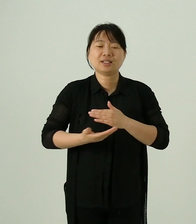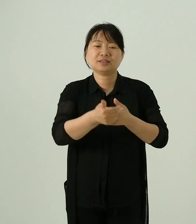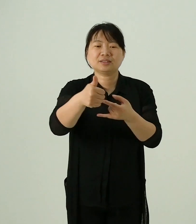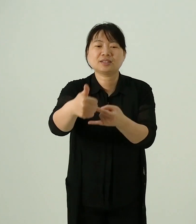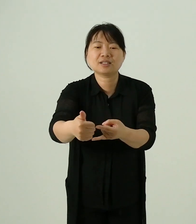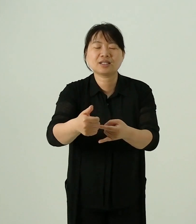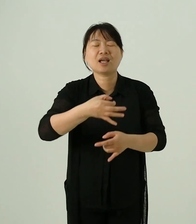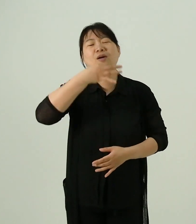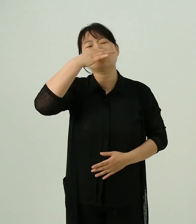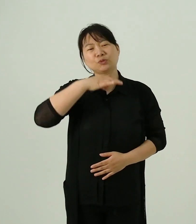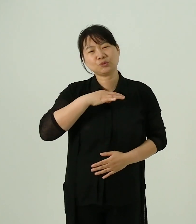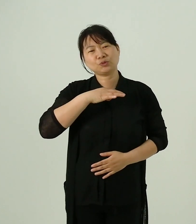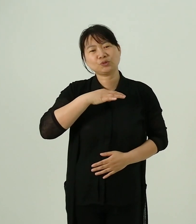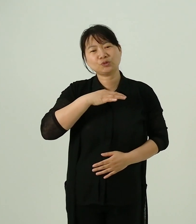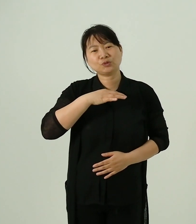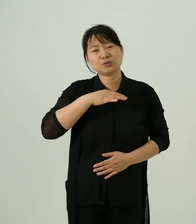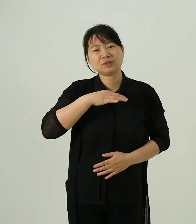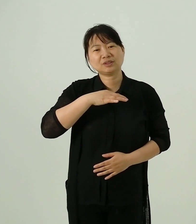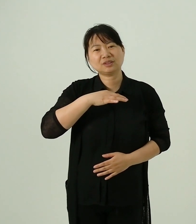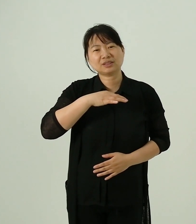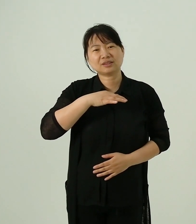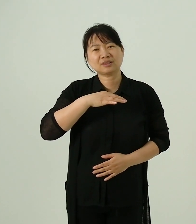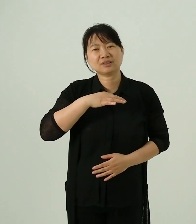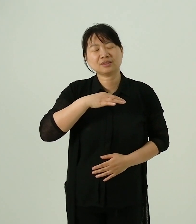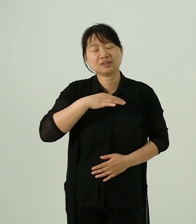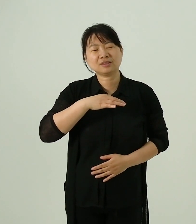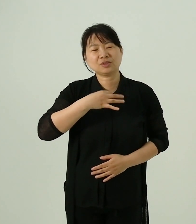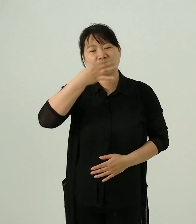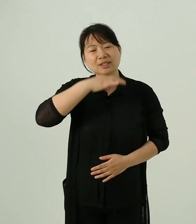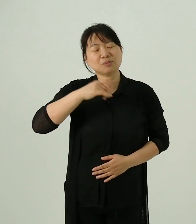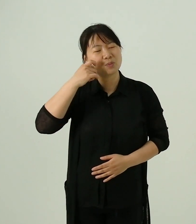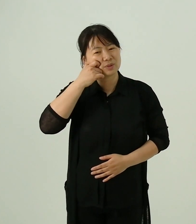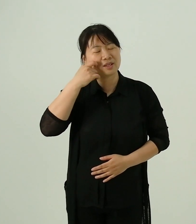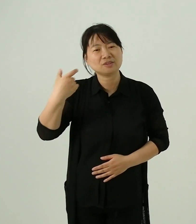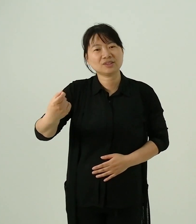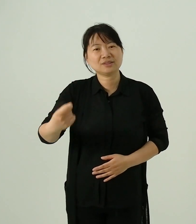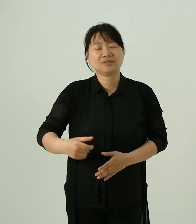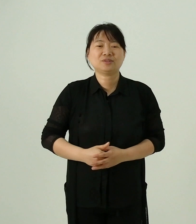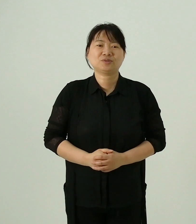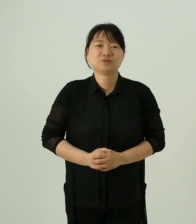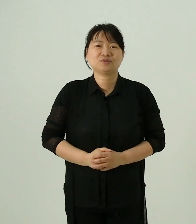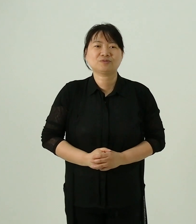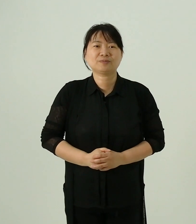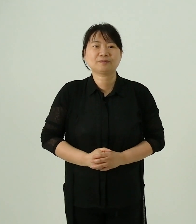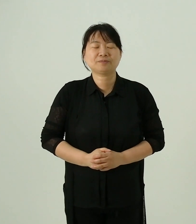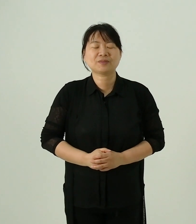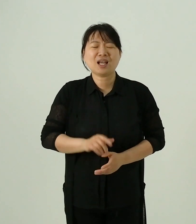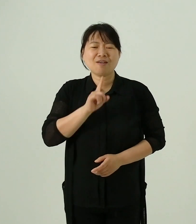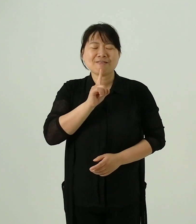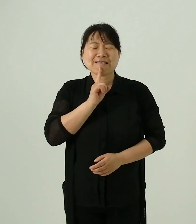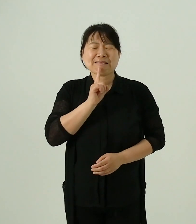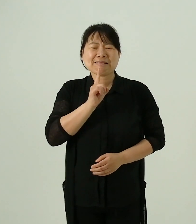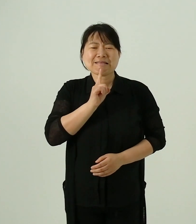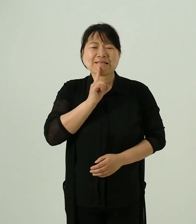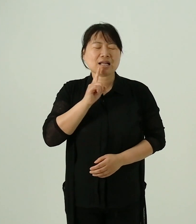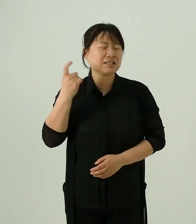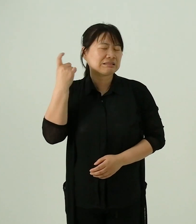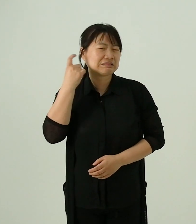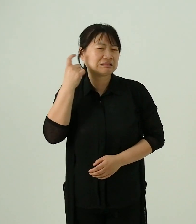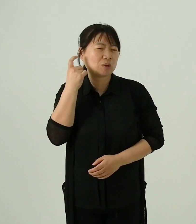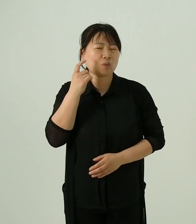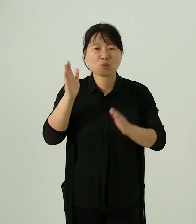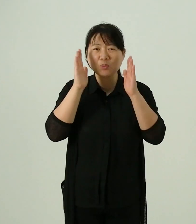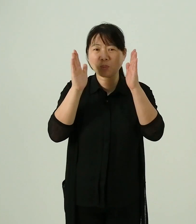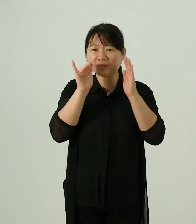그들에게 유익하지 못한 것은, 그러니까 아무리 말씀을 퍼붓고 말씀을 듣고